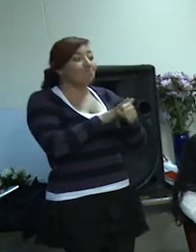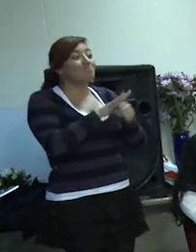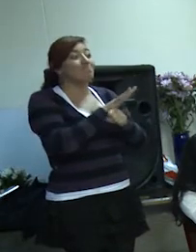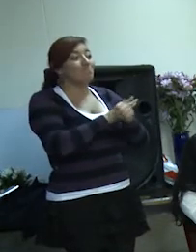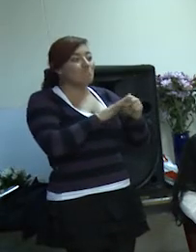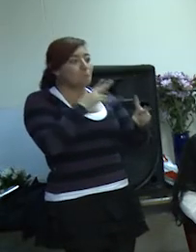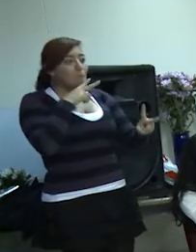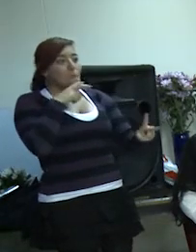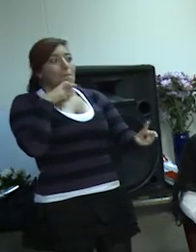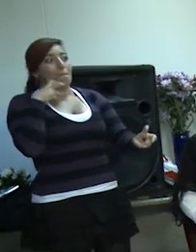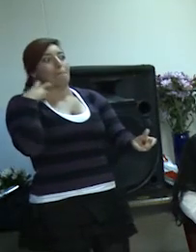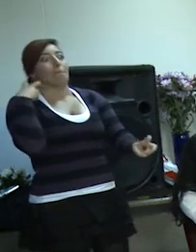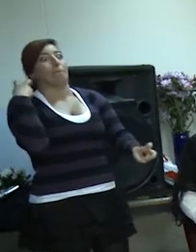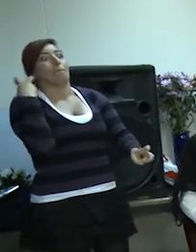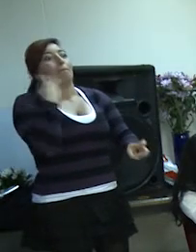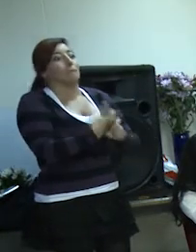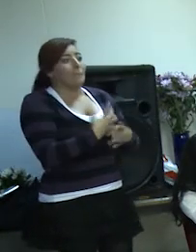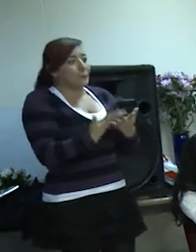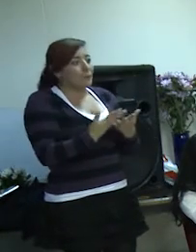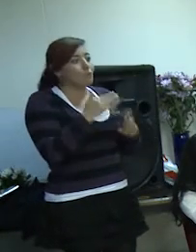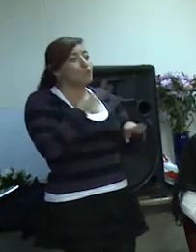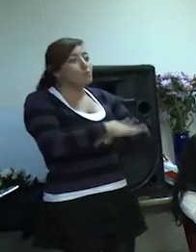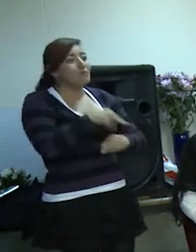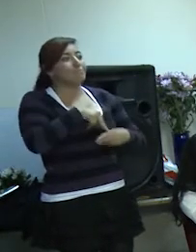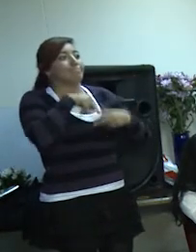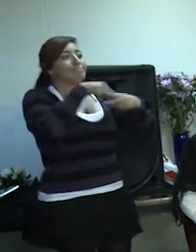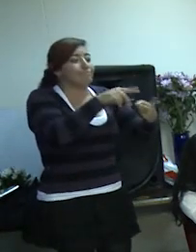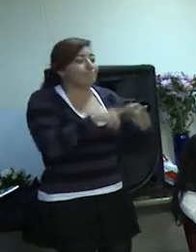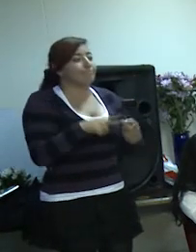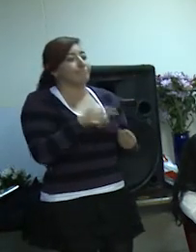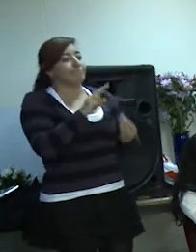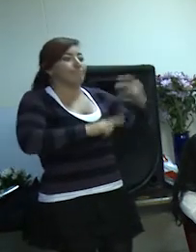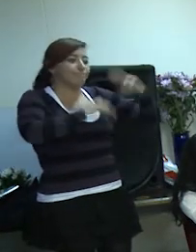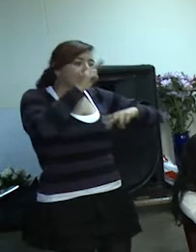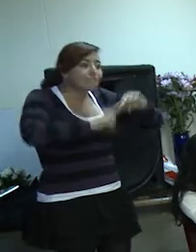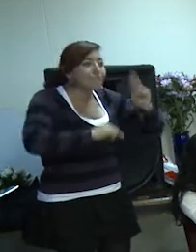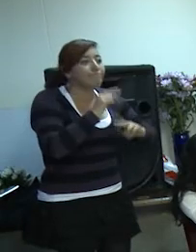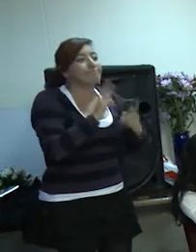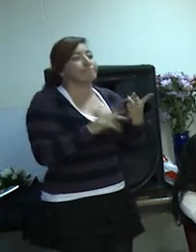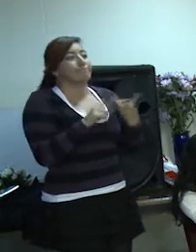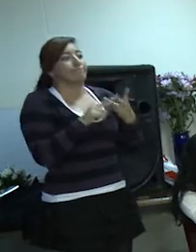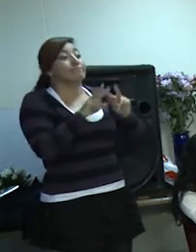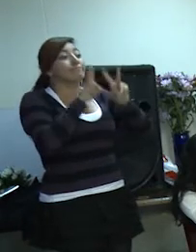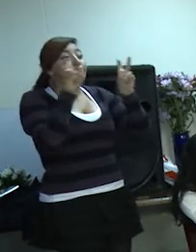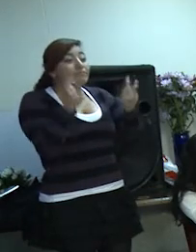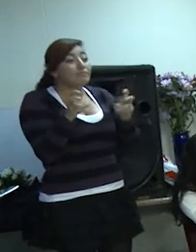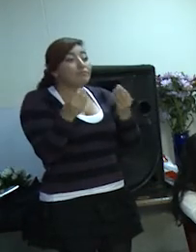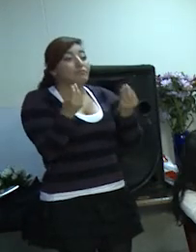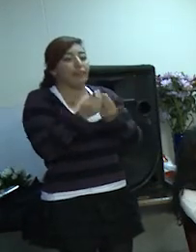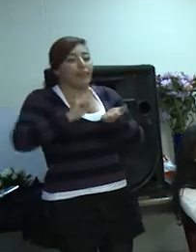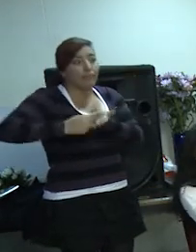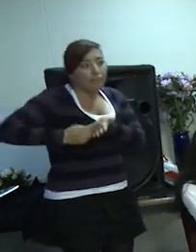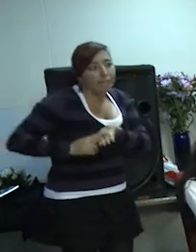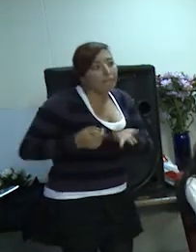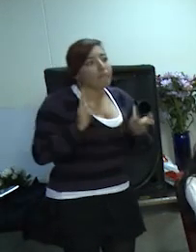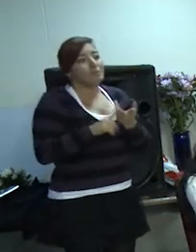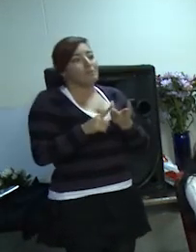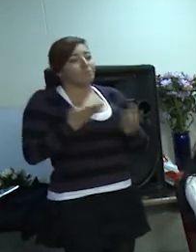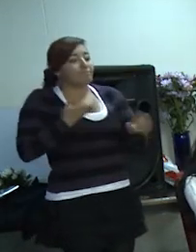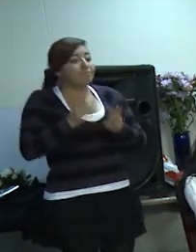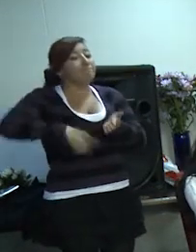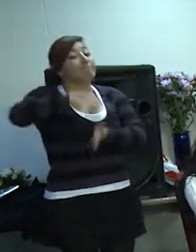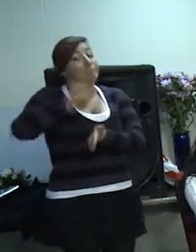bastante complicada en términos de los recursos, la infraestructura, el tema de las compañeras intérprete, las